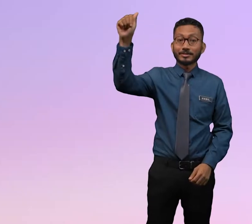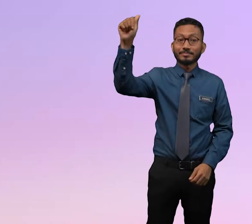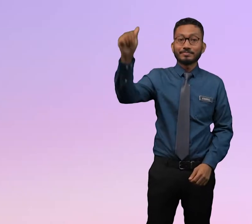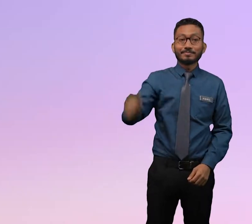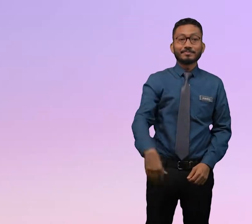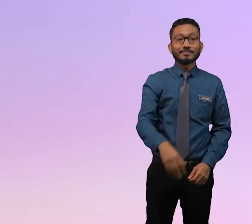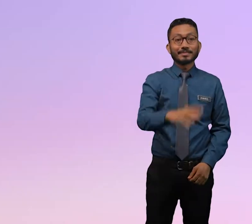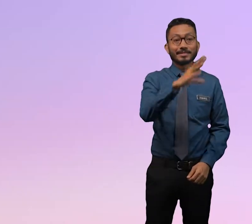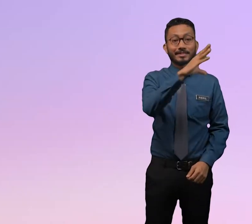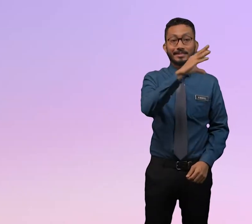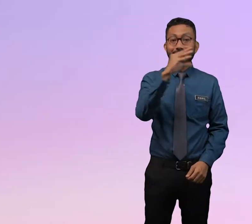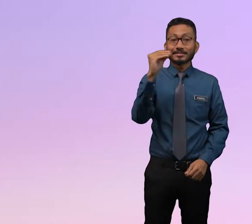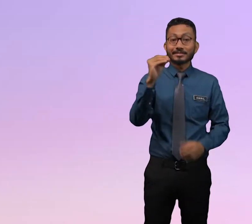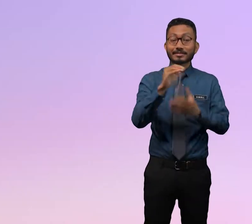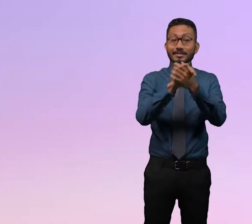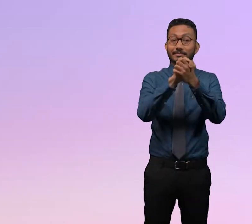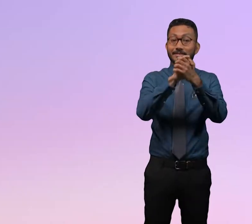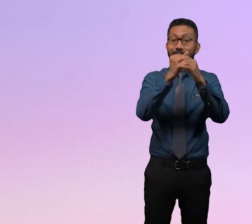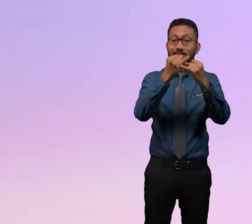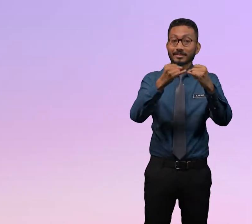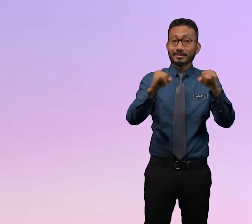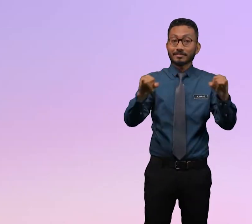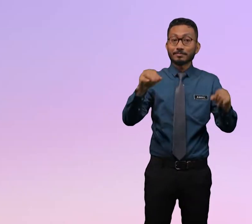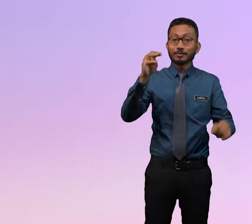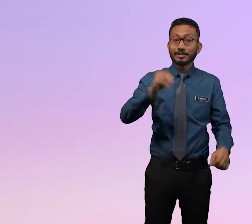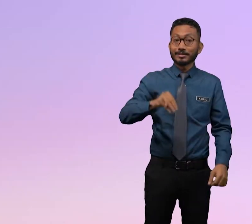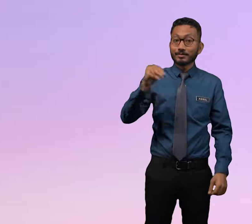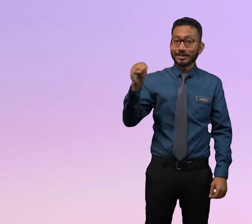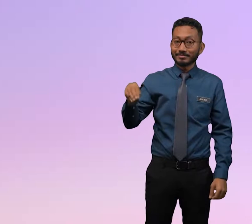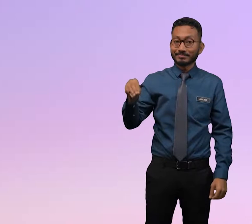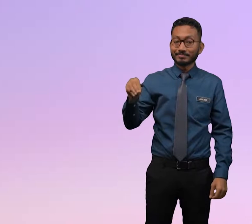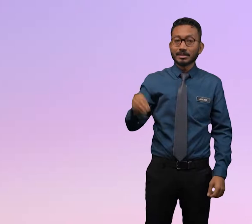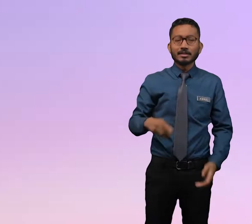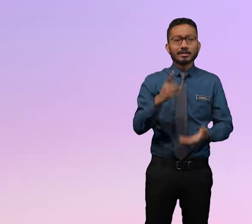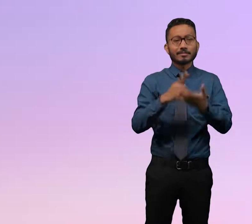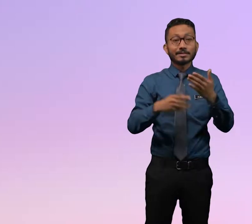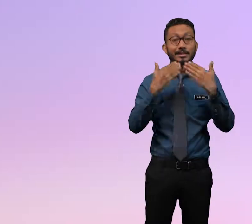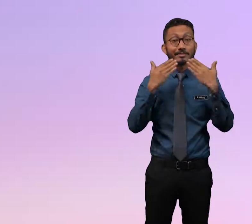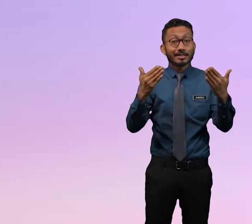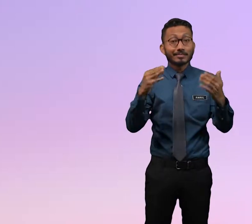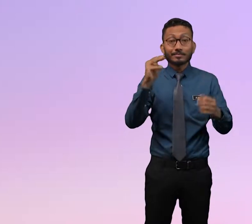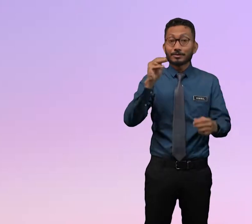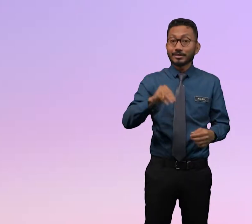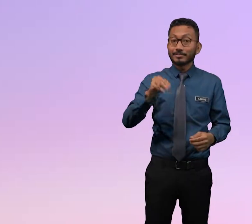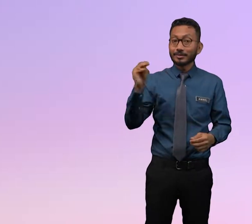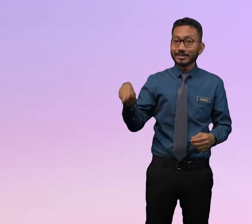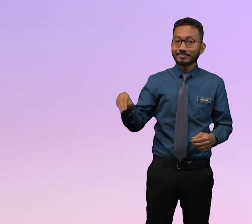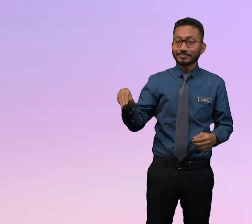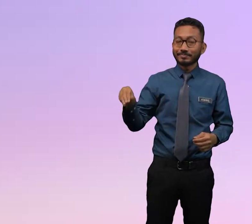Assalamualaikum. Ya, selamat tercetela. Mulai. Apa kabar? Mulai.